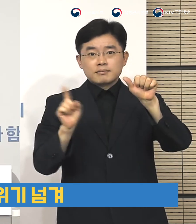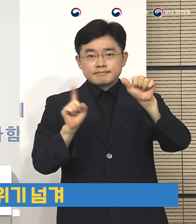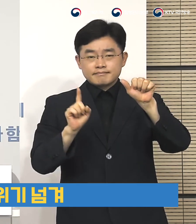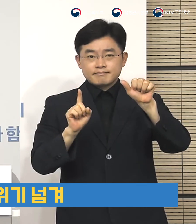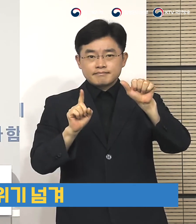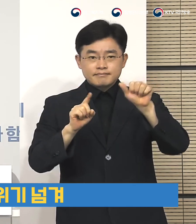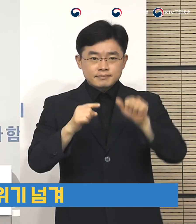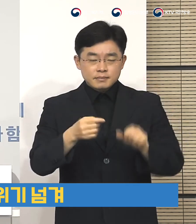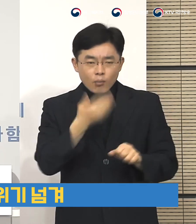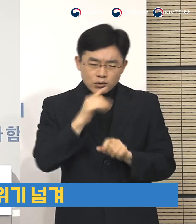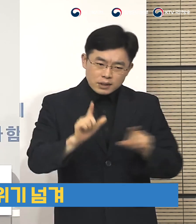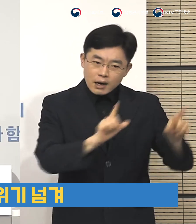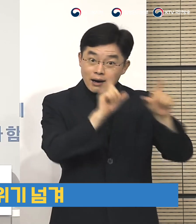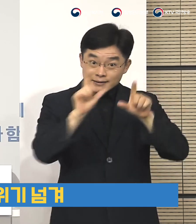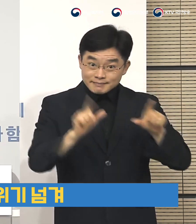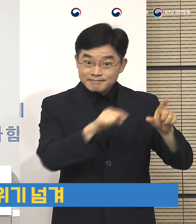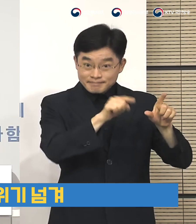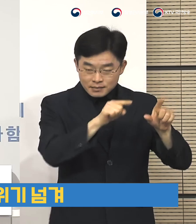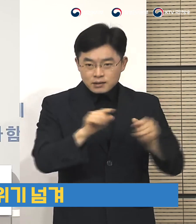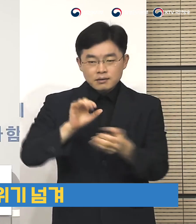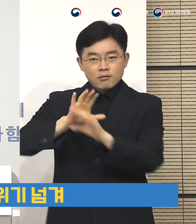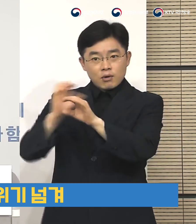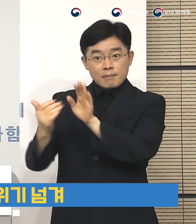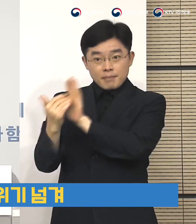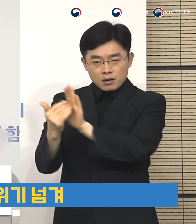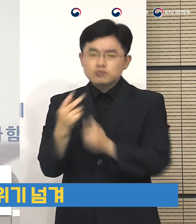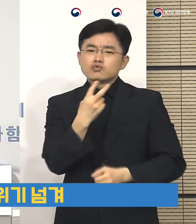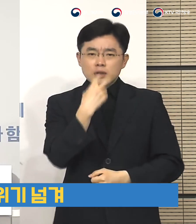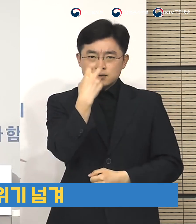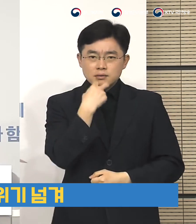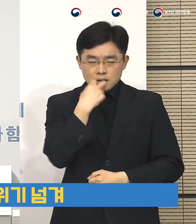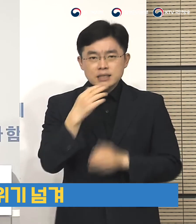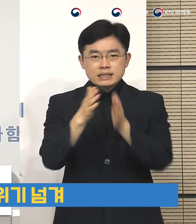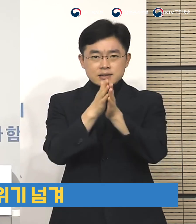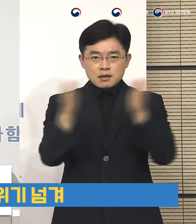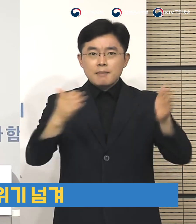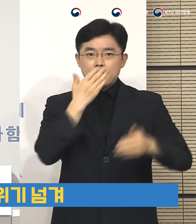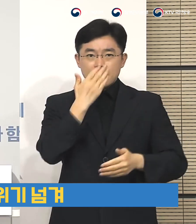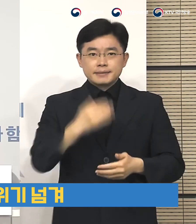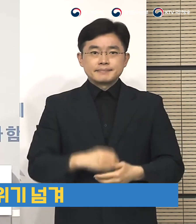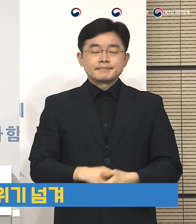사회경제 활동을 허용하는 생활방역 체계로 전환할 수 있었습니다.